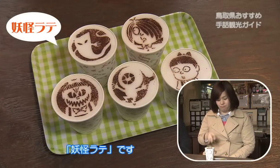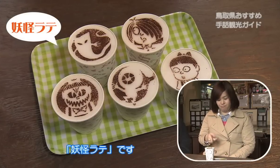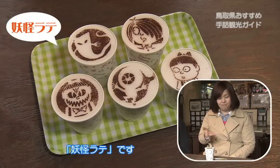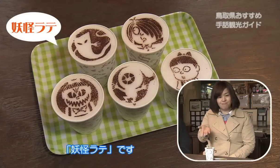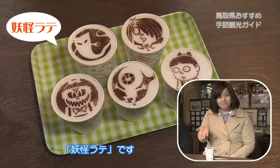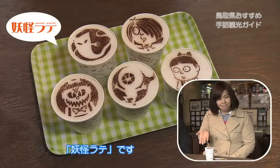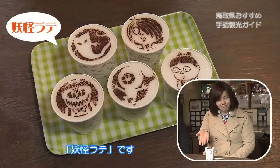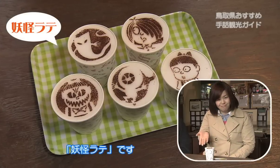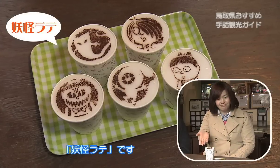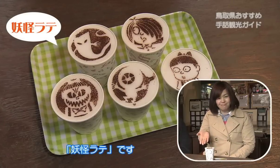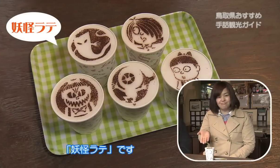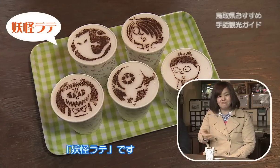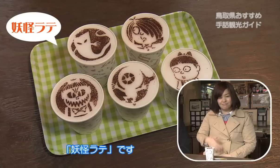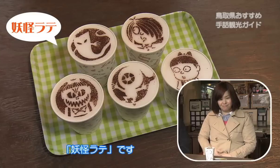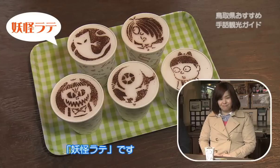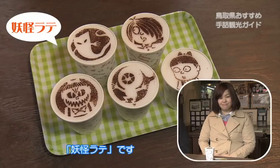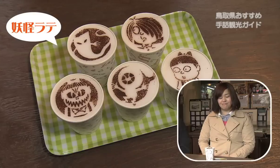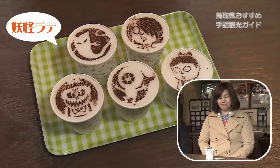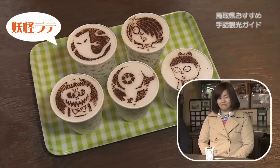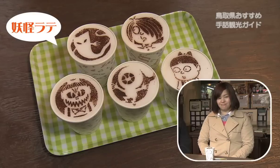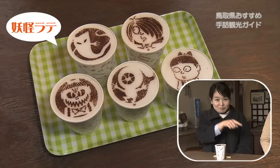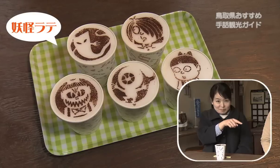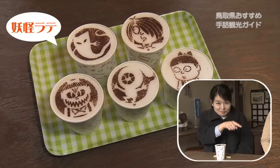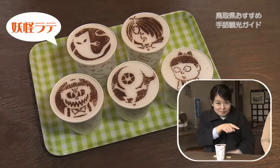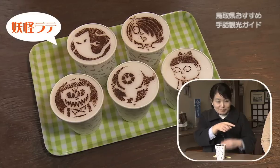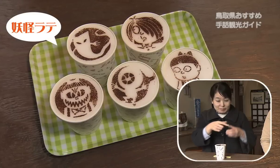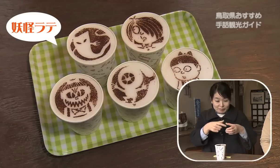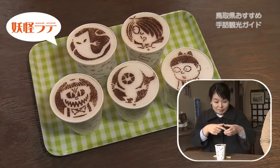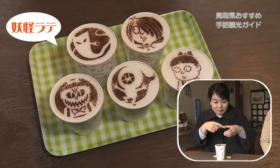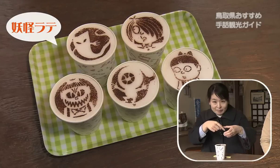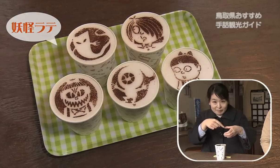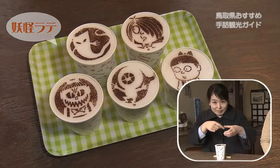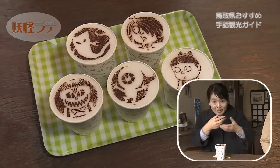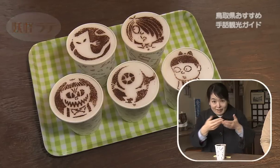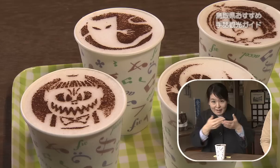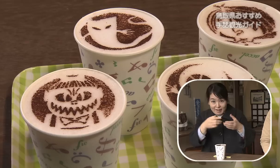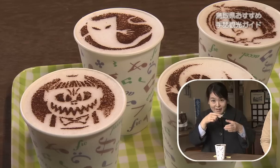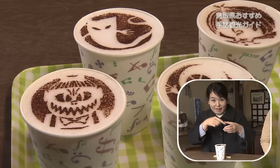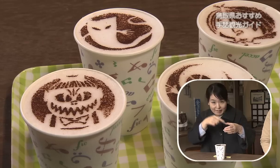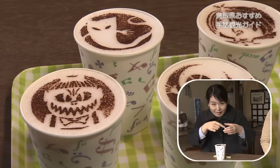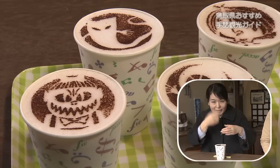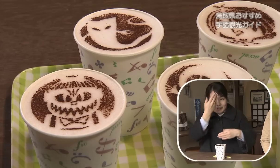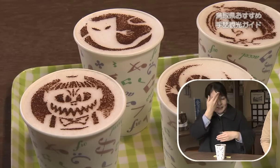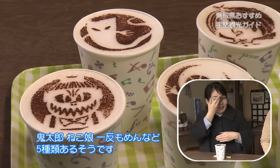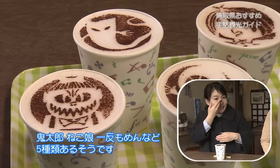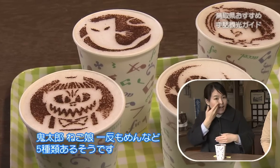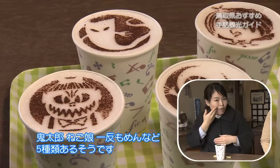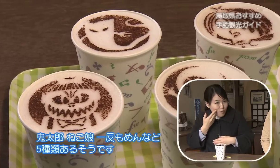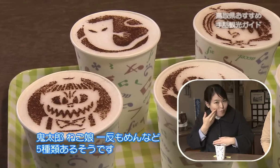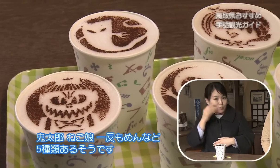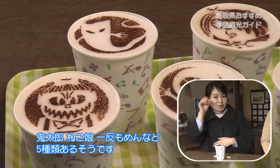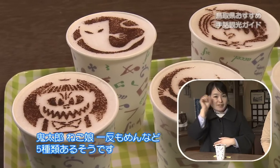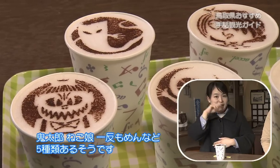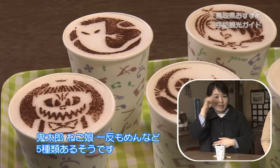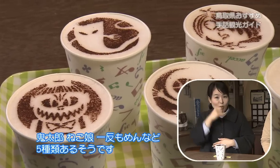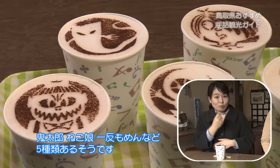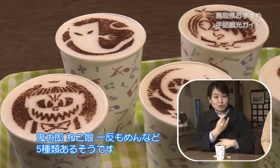です表面の泡にココアパウダーで妖怪のキャラクターが書かれている鬼太郎